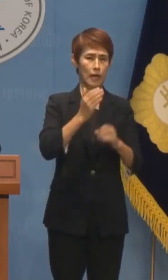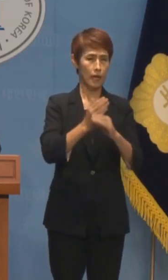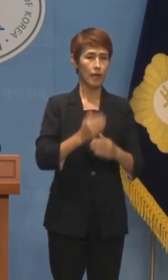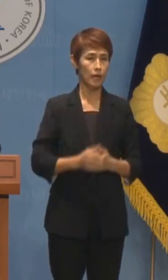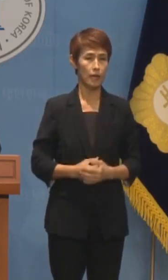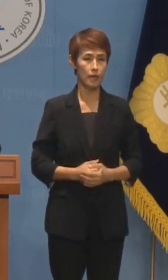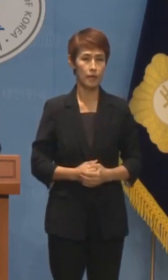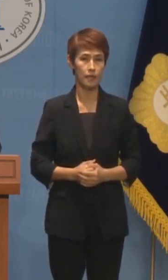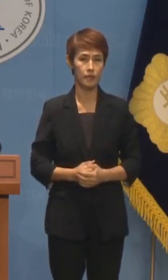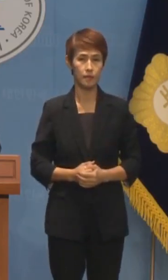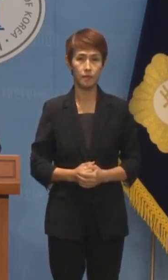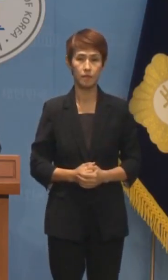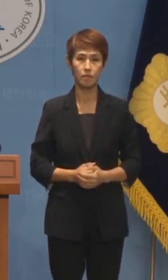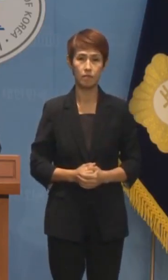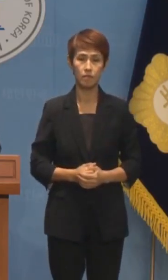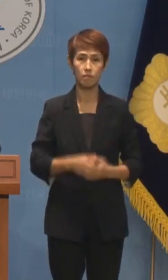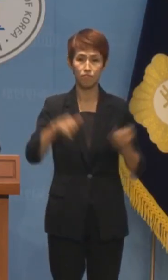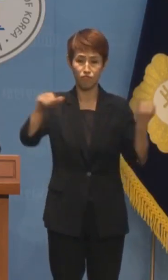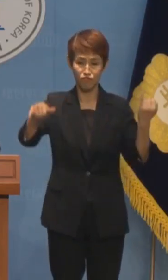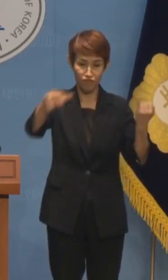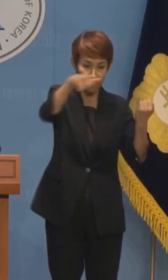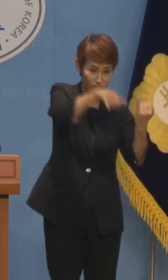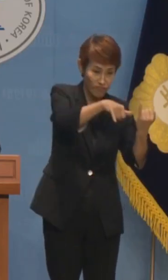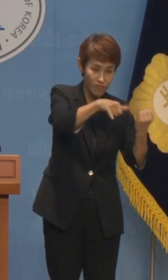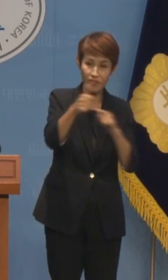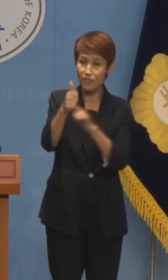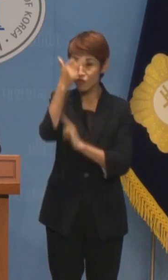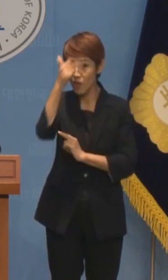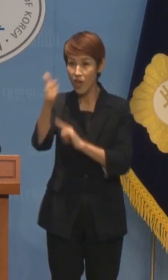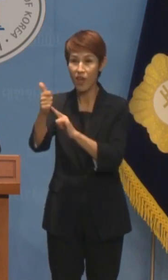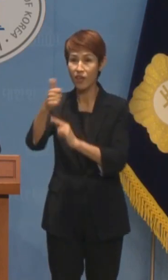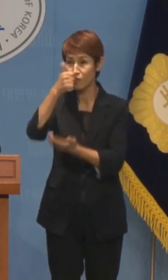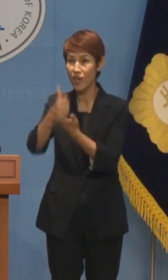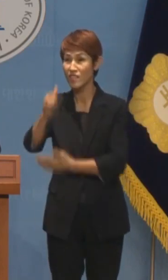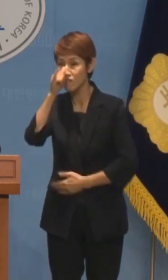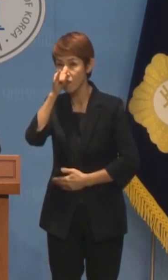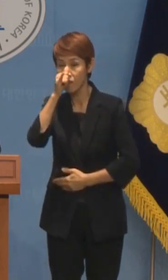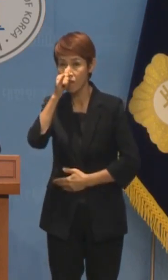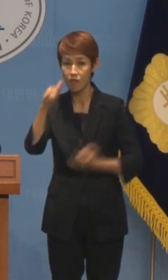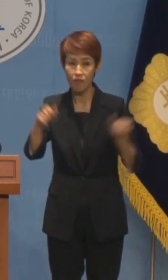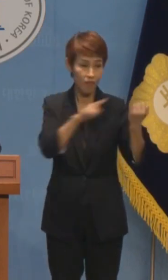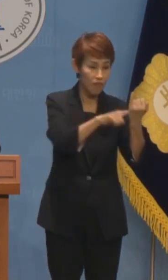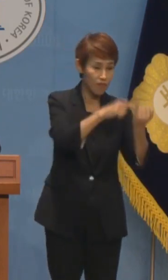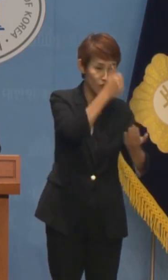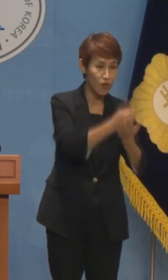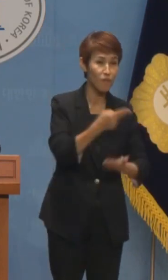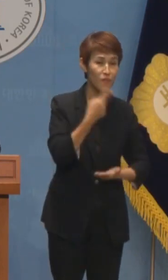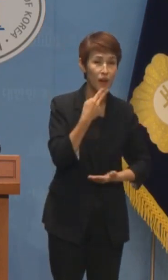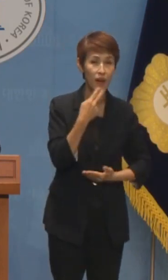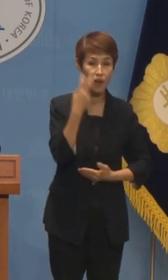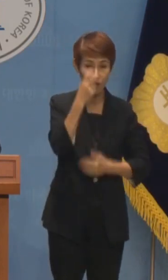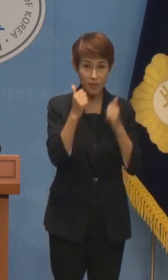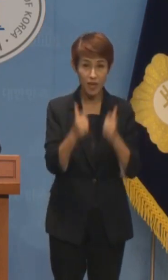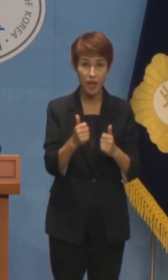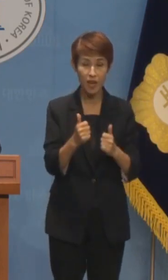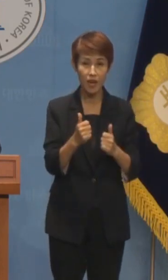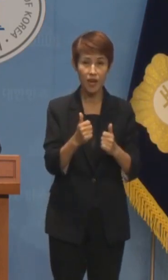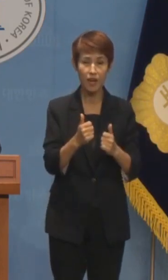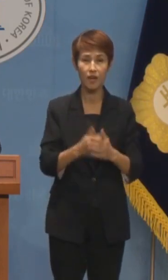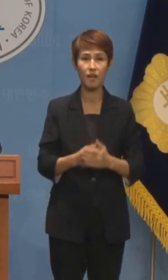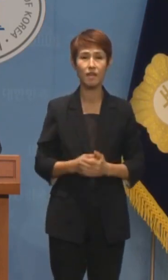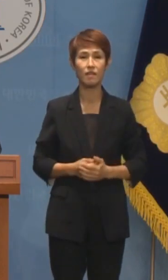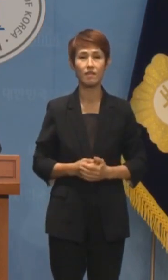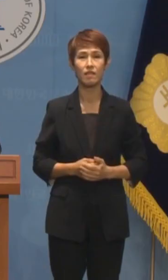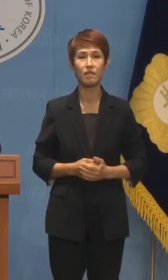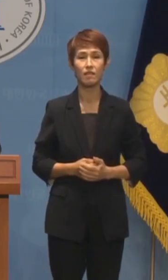보입니다. 뇌물 준 사람은 있는데 받은 사람은 죄가 없다는 검찰이 수심이 권고에도 김건희